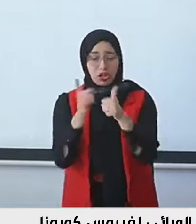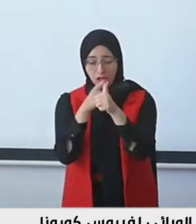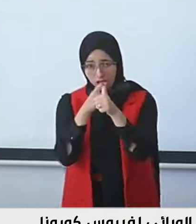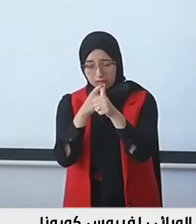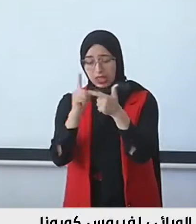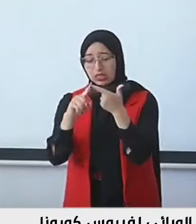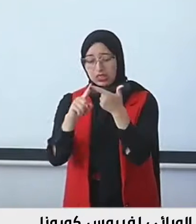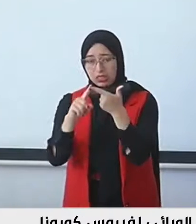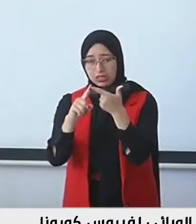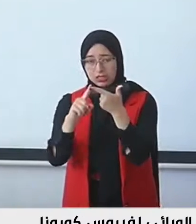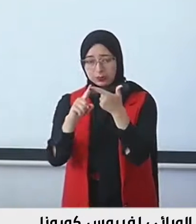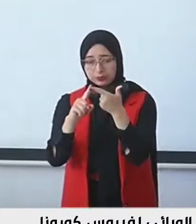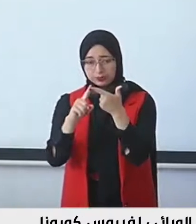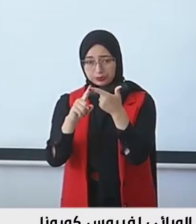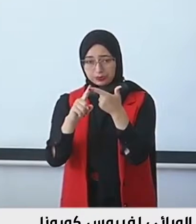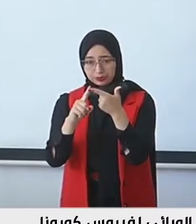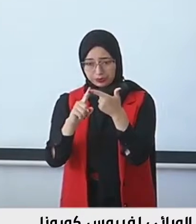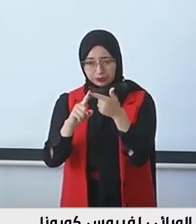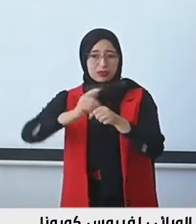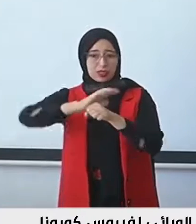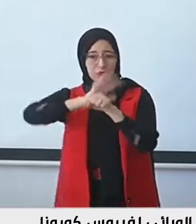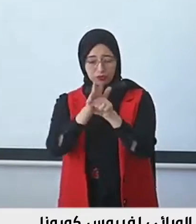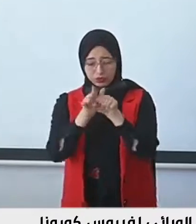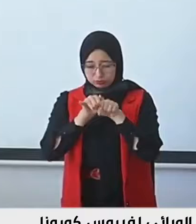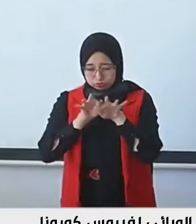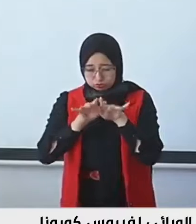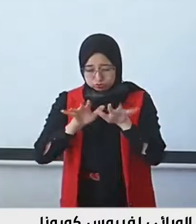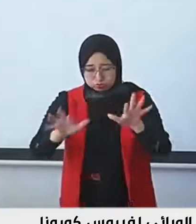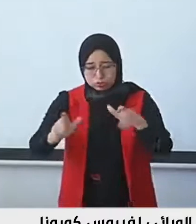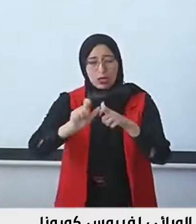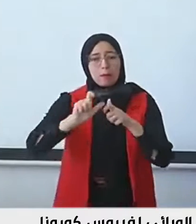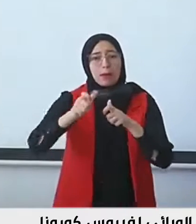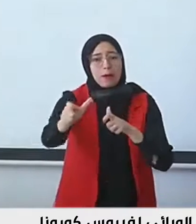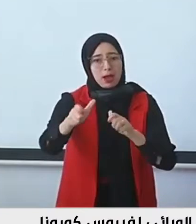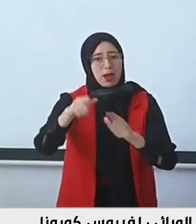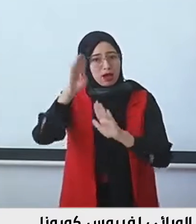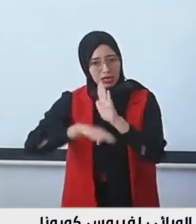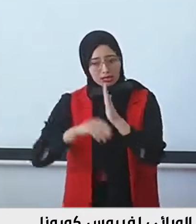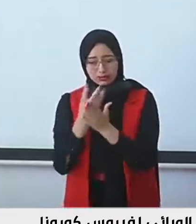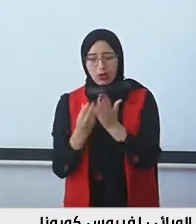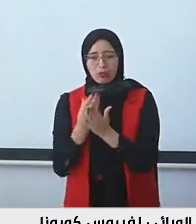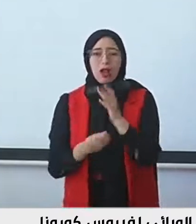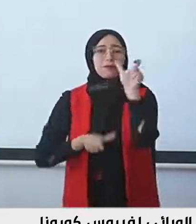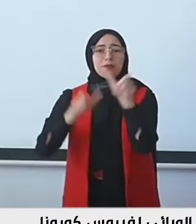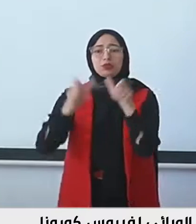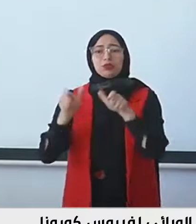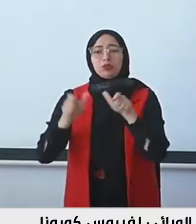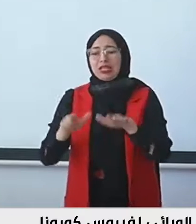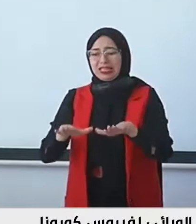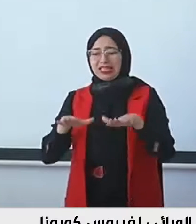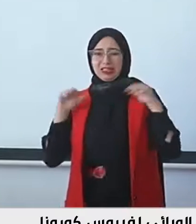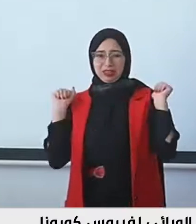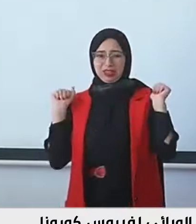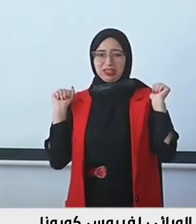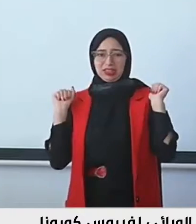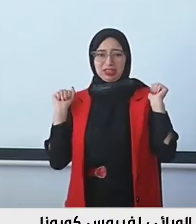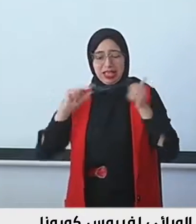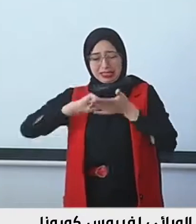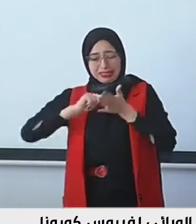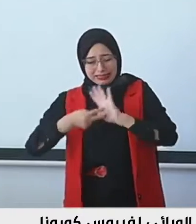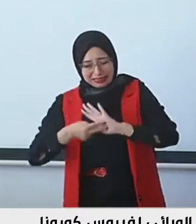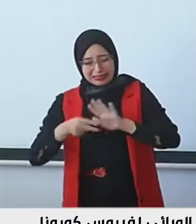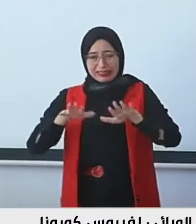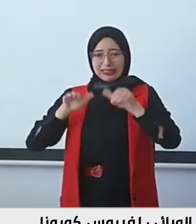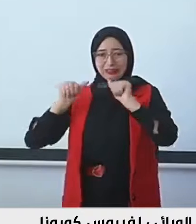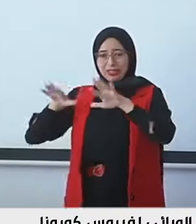الهامة بالتقليص من حدة انتشار العدوى ونرجع لها باقي، هي الوقاية. ونعاود ديما نقول الوقاية